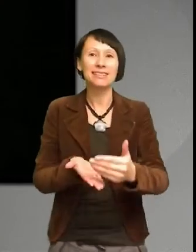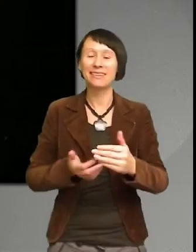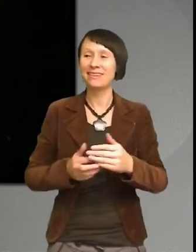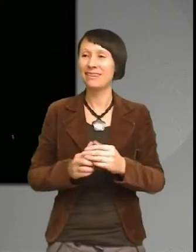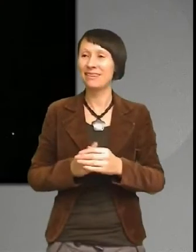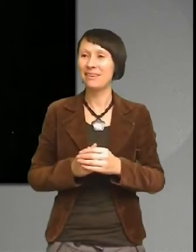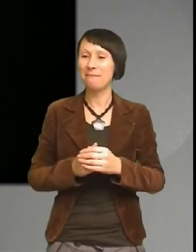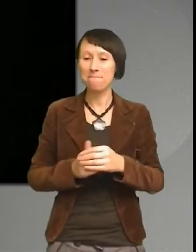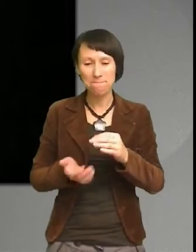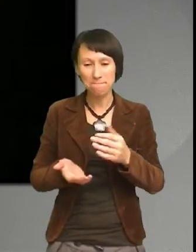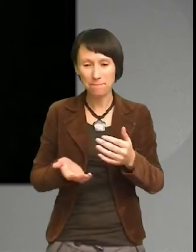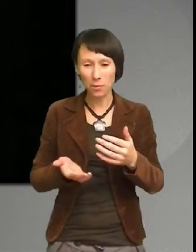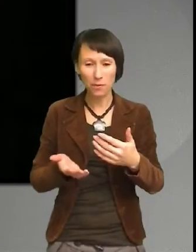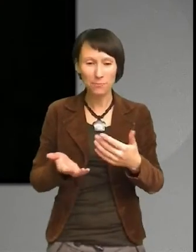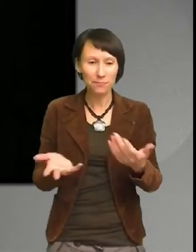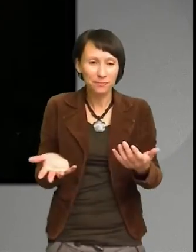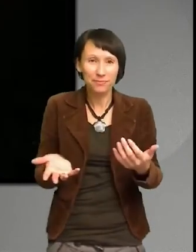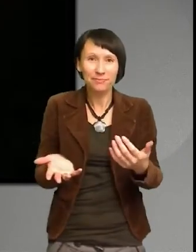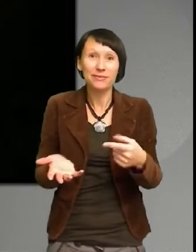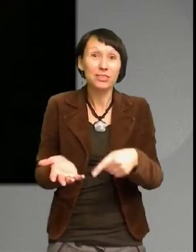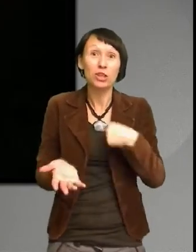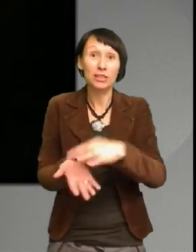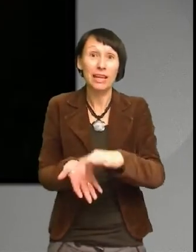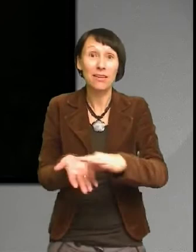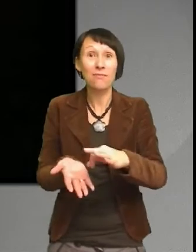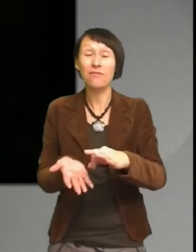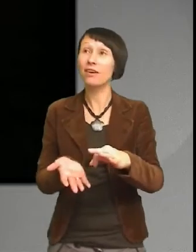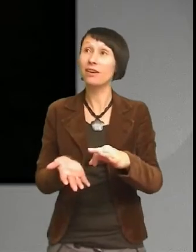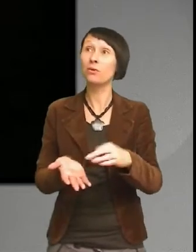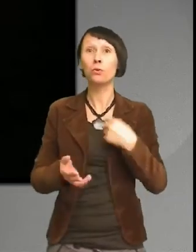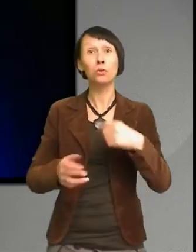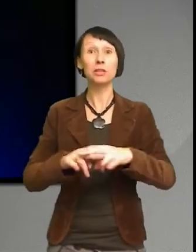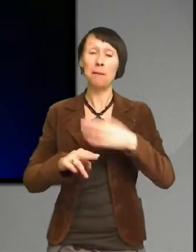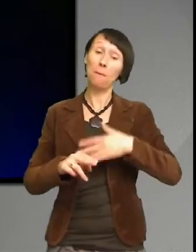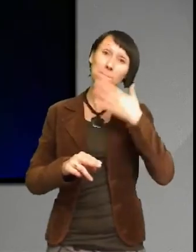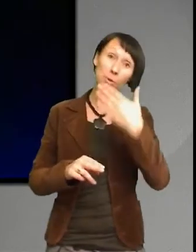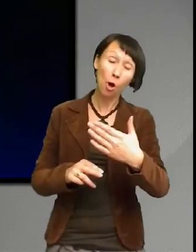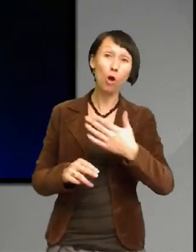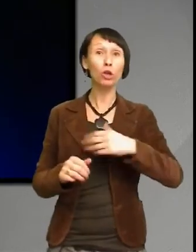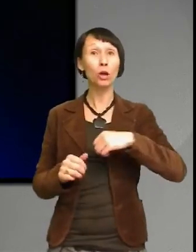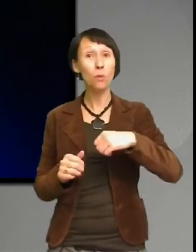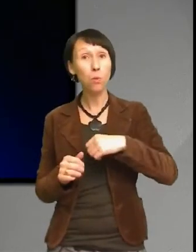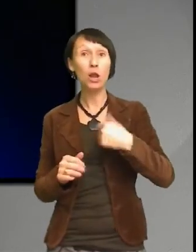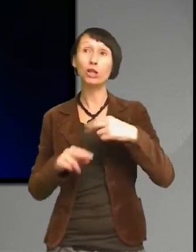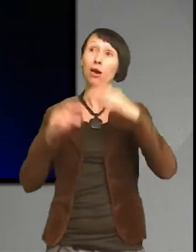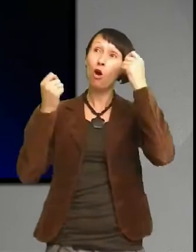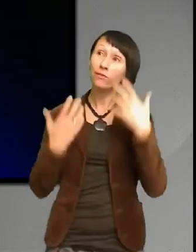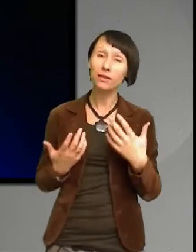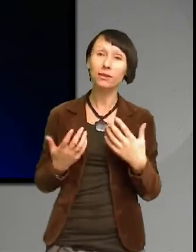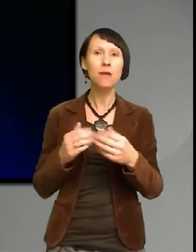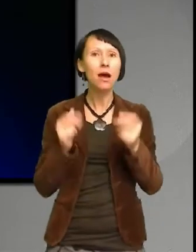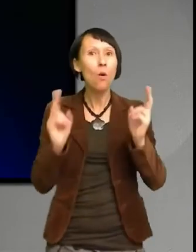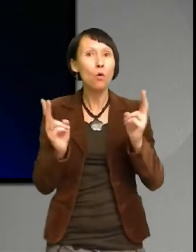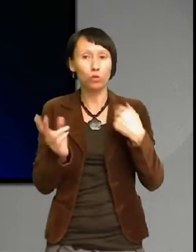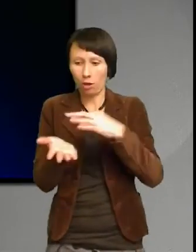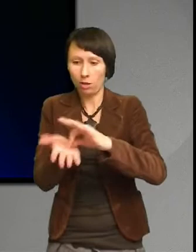Skrivandet är inte bara roligt och avslappnande för mig. Men det ger mig också chansen att kunna påverka och